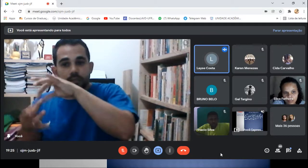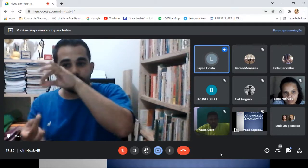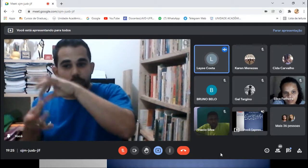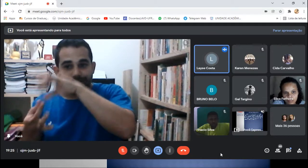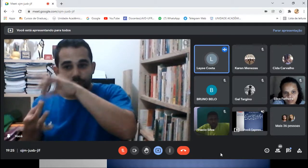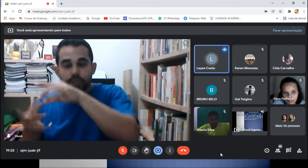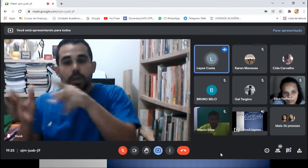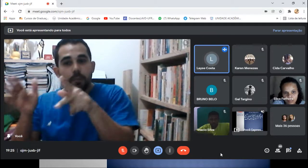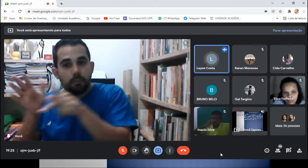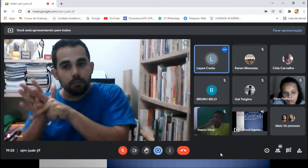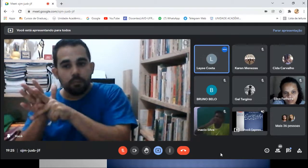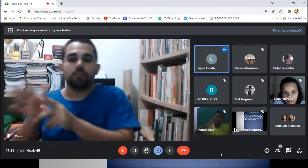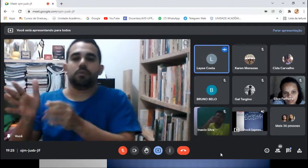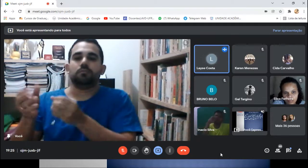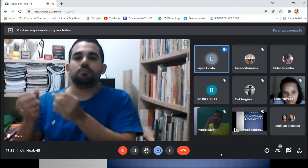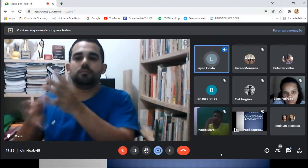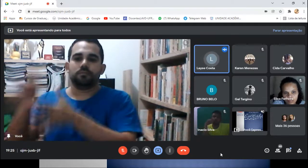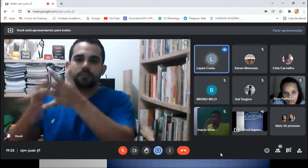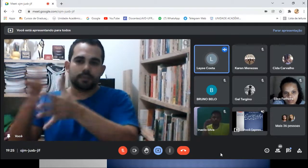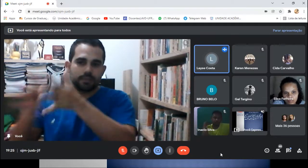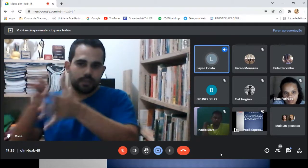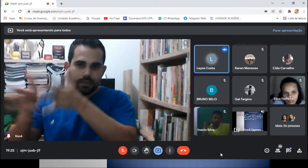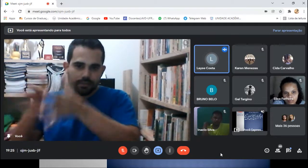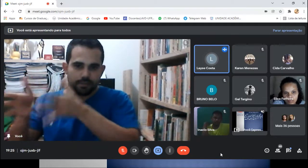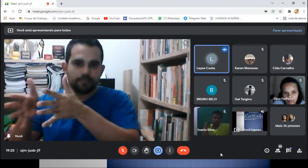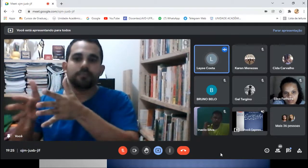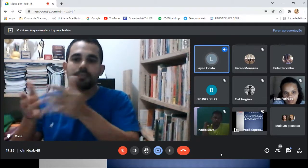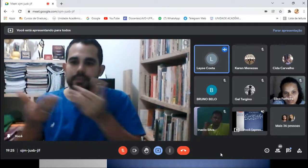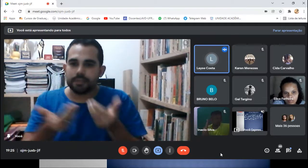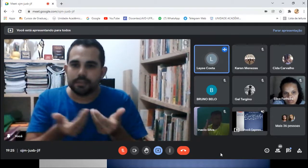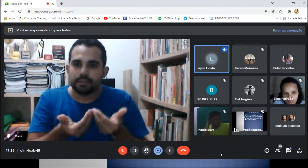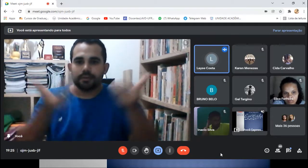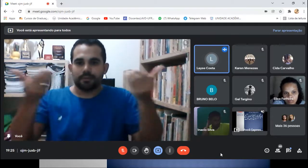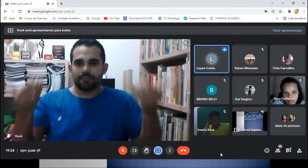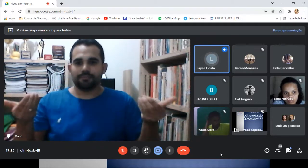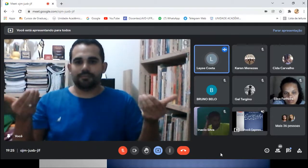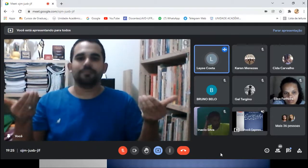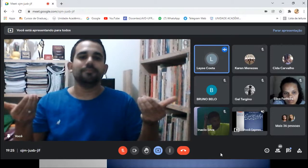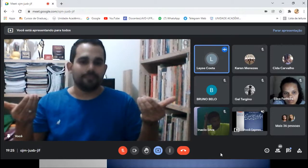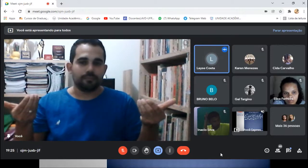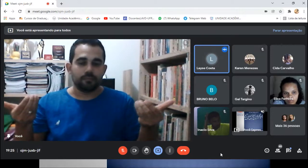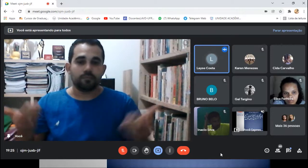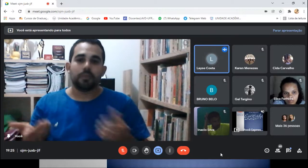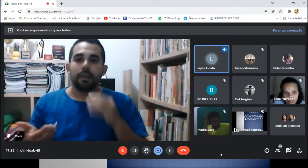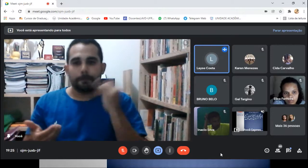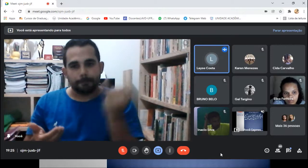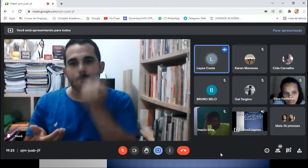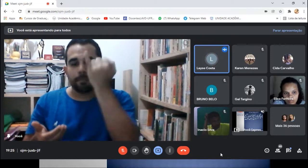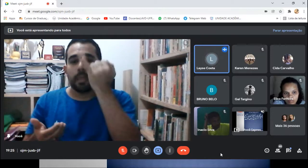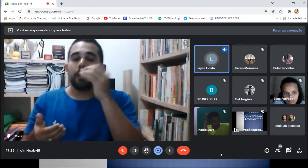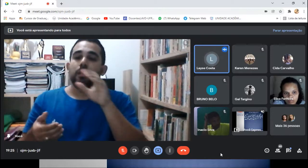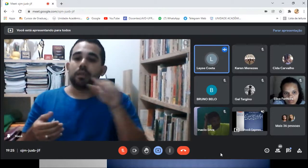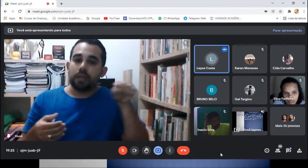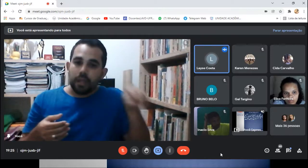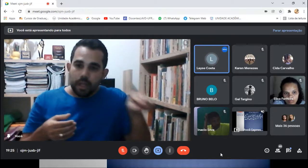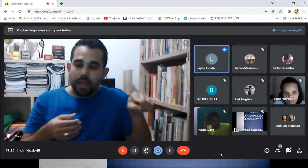línguas orais, e a sigmonologia, que seria própria das línguas de sinais. Então, há essa separação desses dois